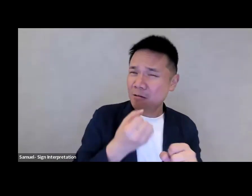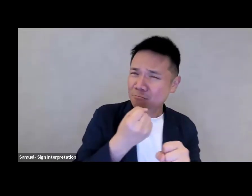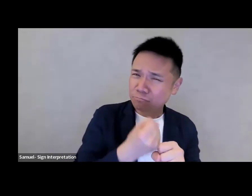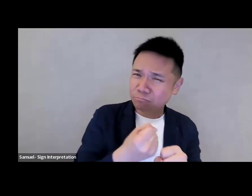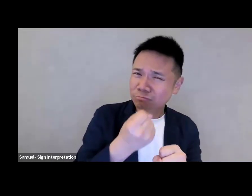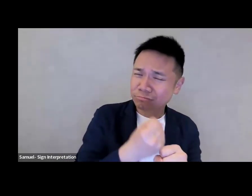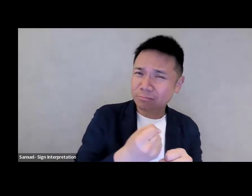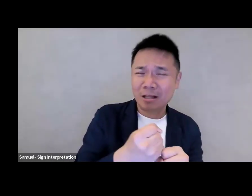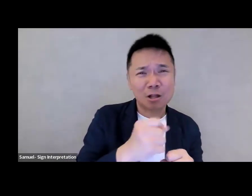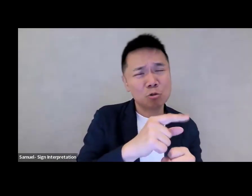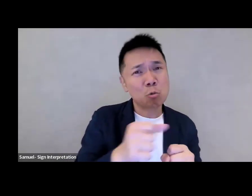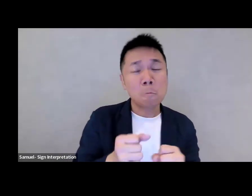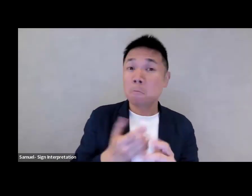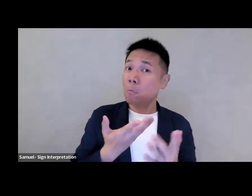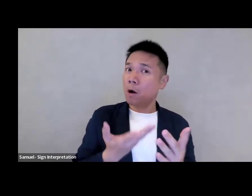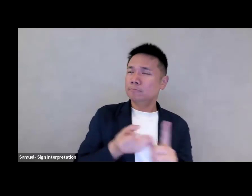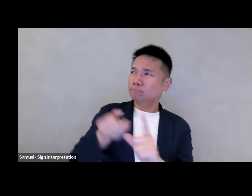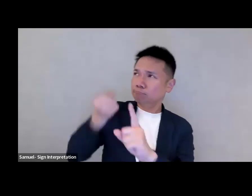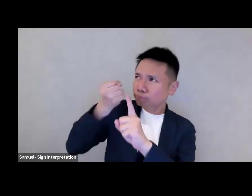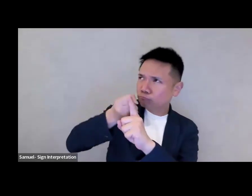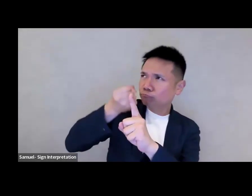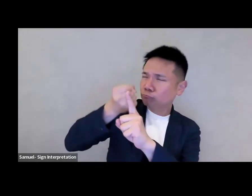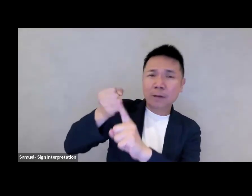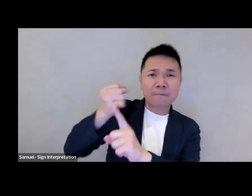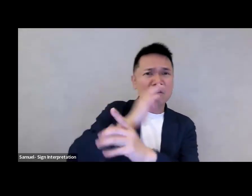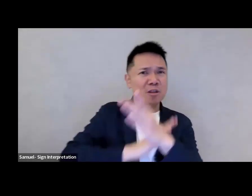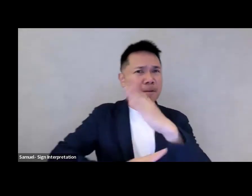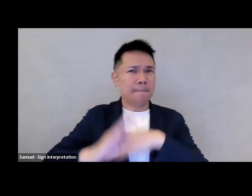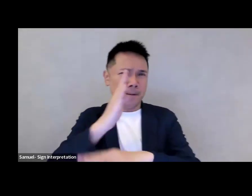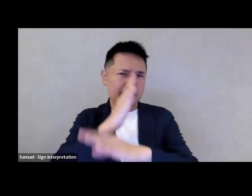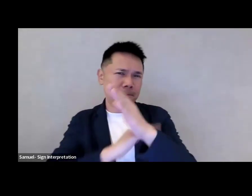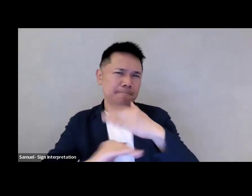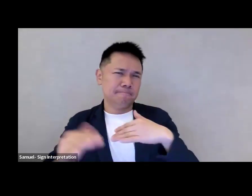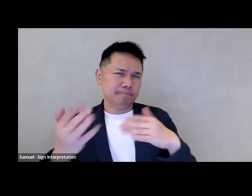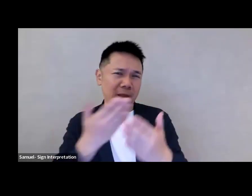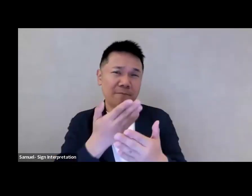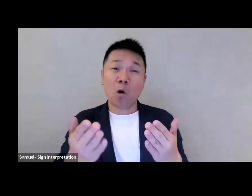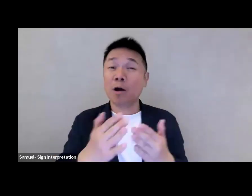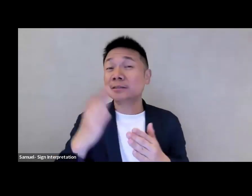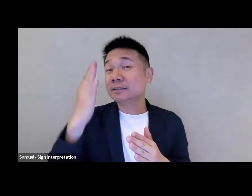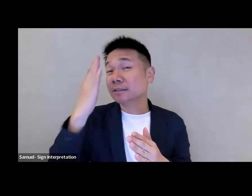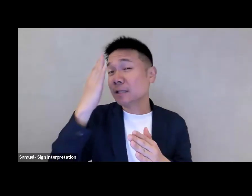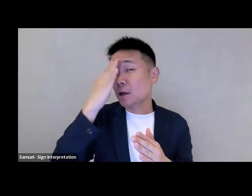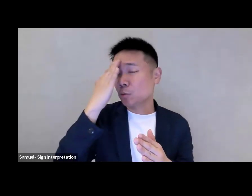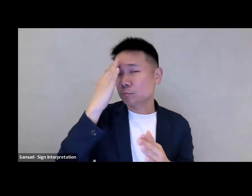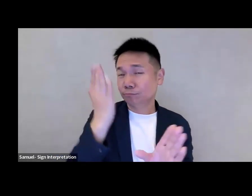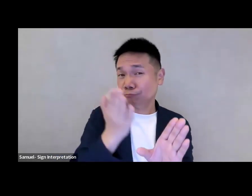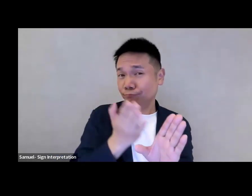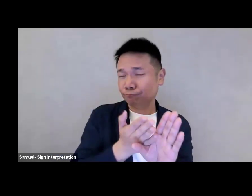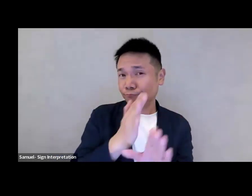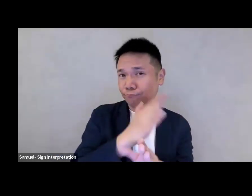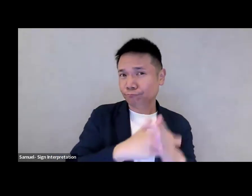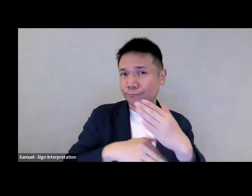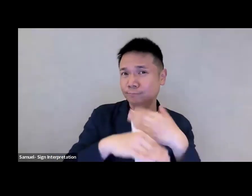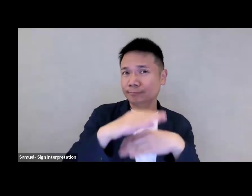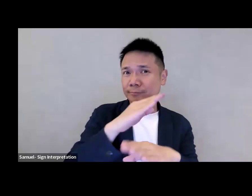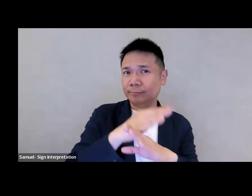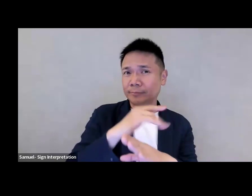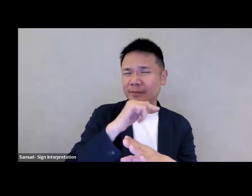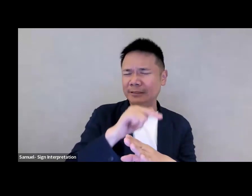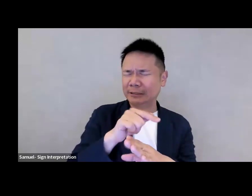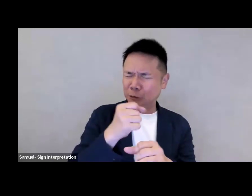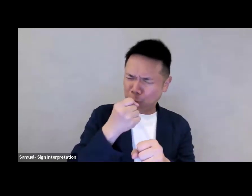而且呢，我们的这个 Bhargavi 博士不在这边，实在带我们是非常痛苦的。对于我们这